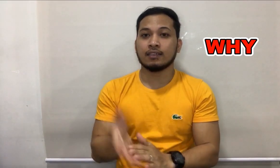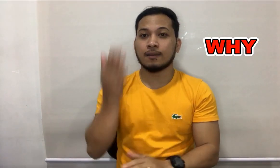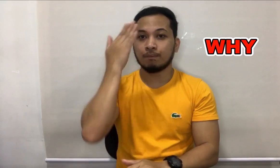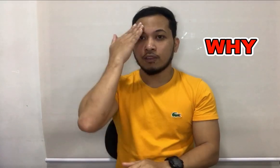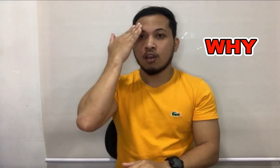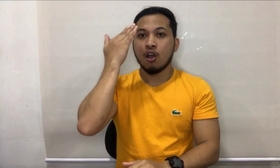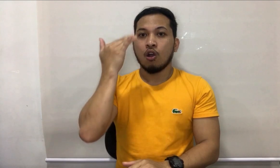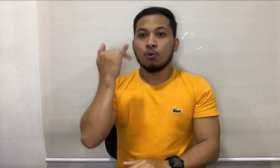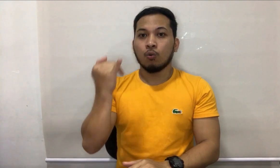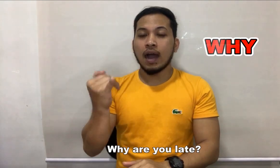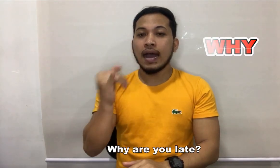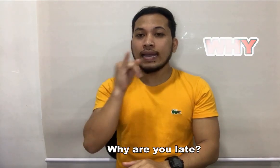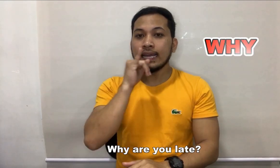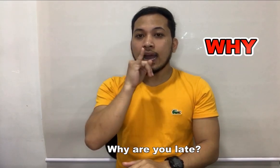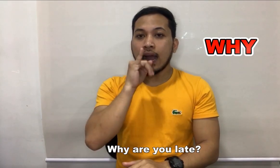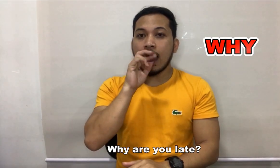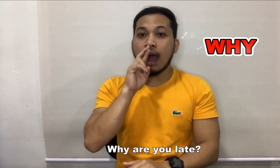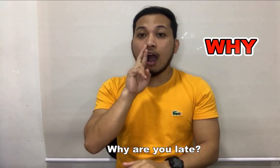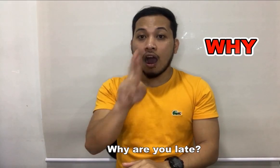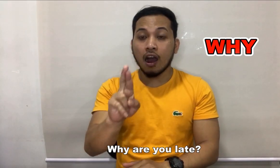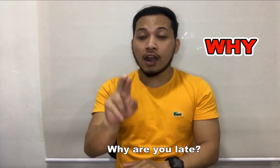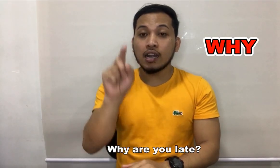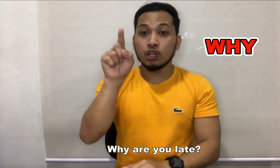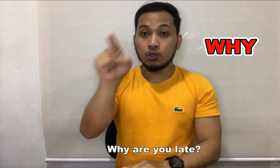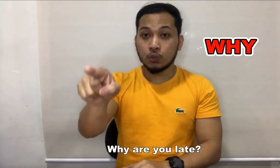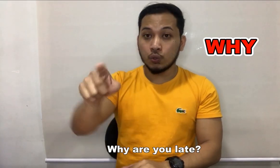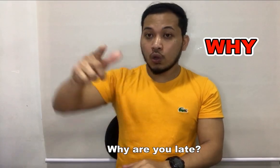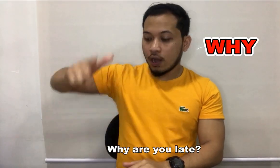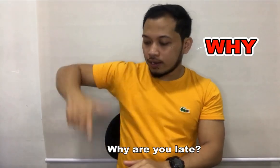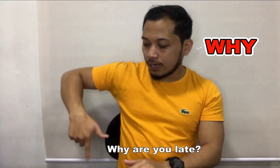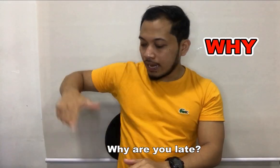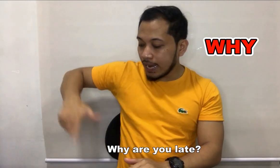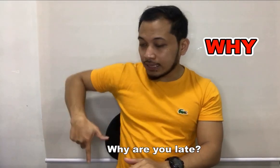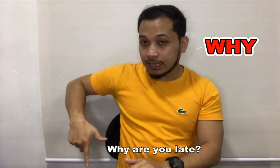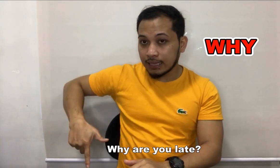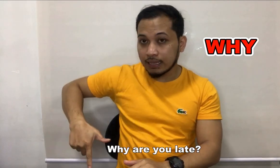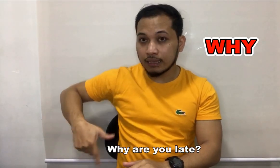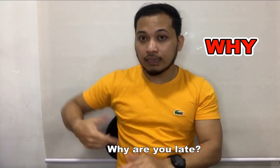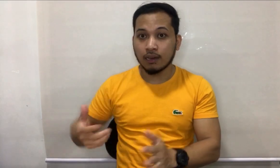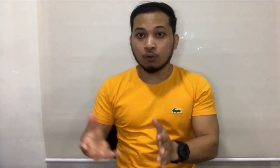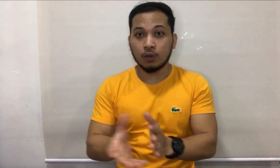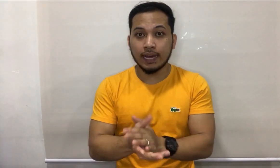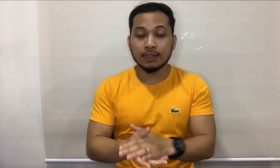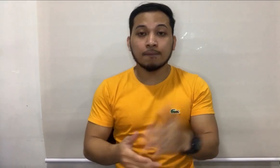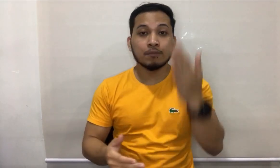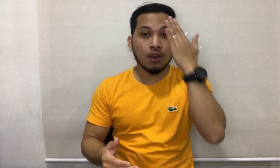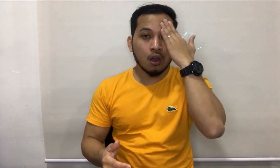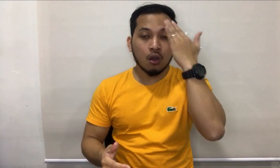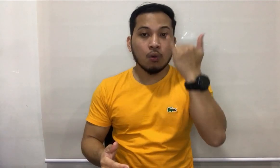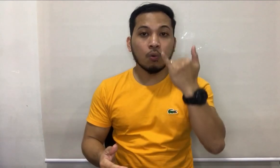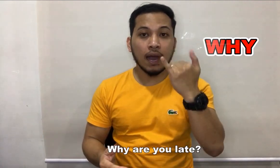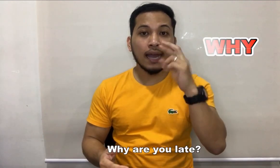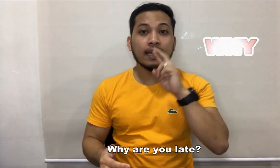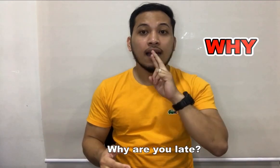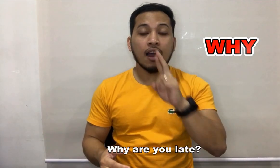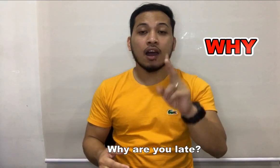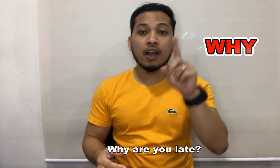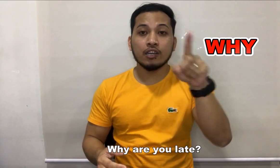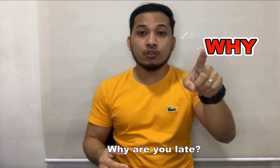sentence. Why are you late? Ulit. Why are